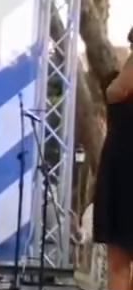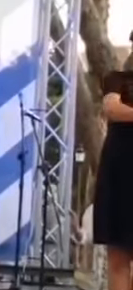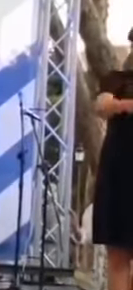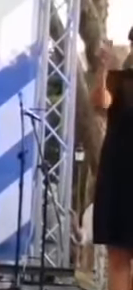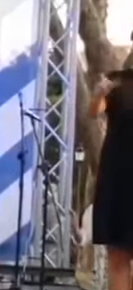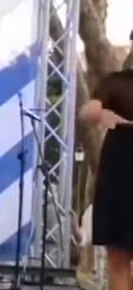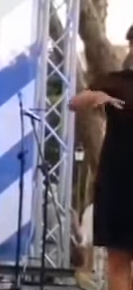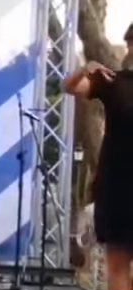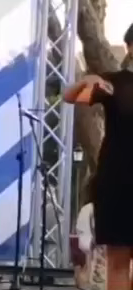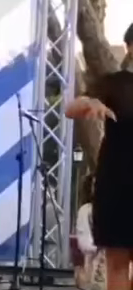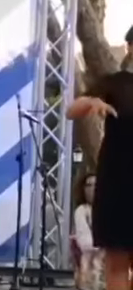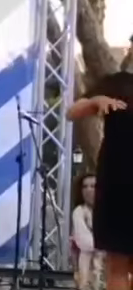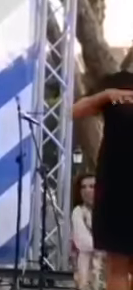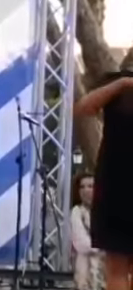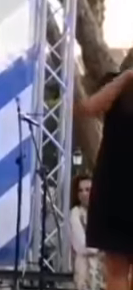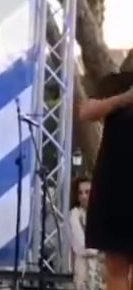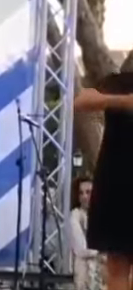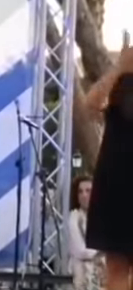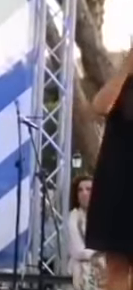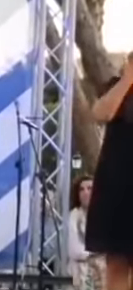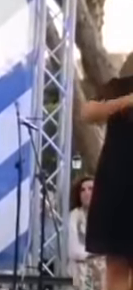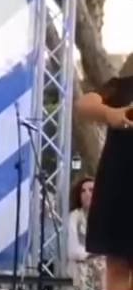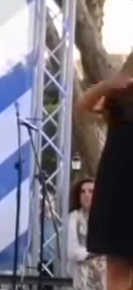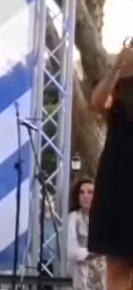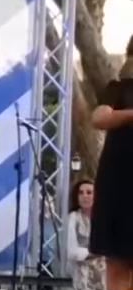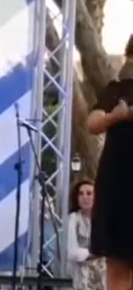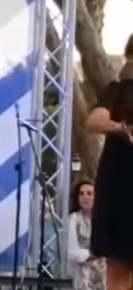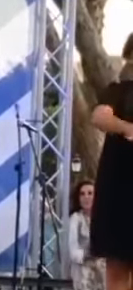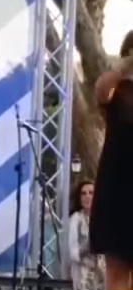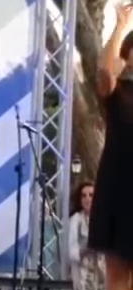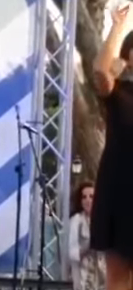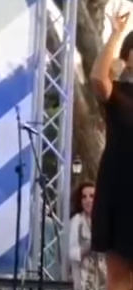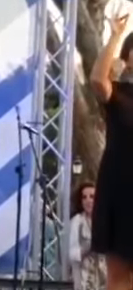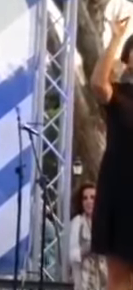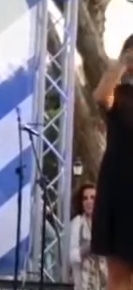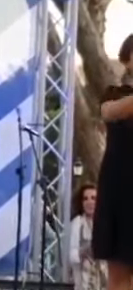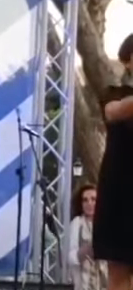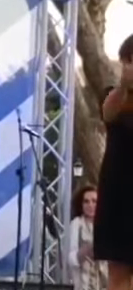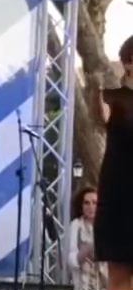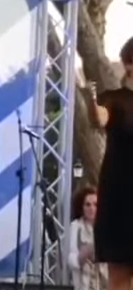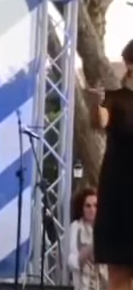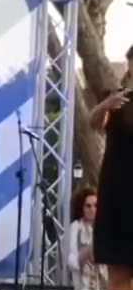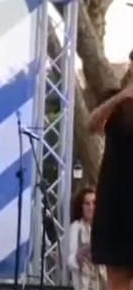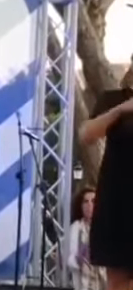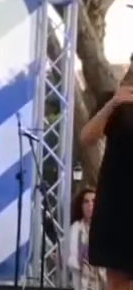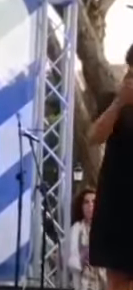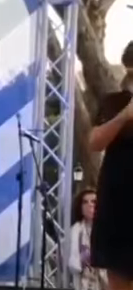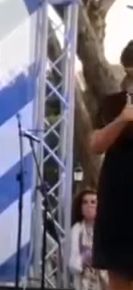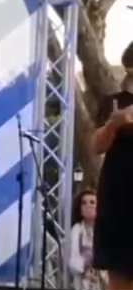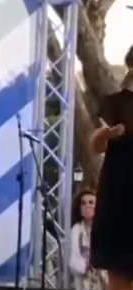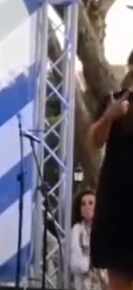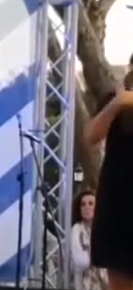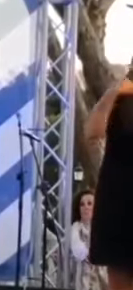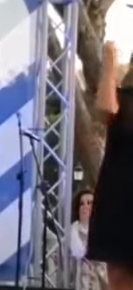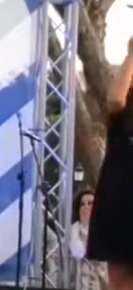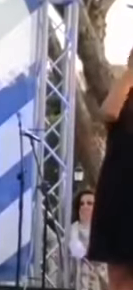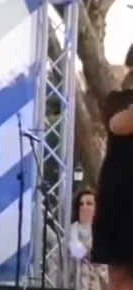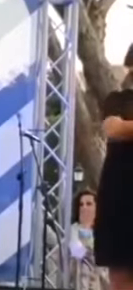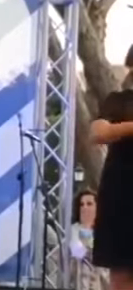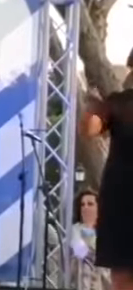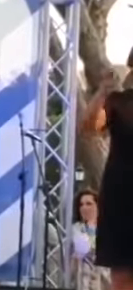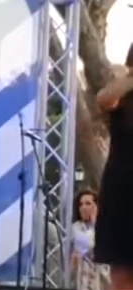persone barbicate dentro il palazzo, ma vorrebbero un governo di persone scelte da loro. Dateci questa mano e io penso